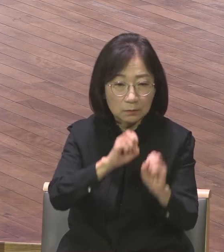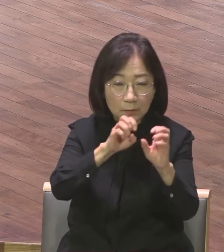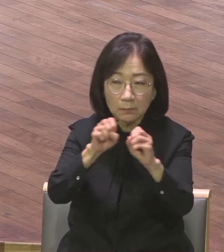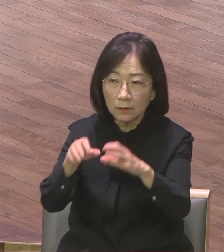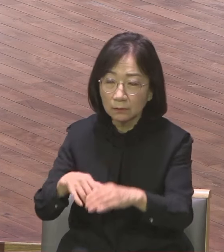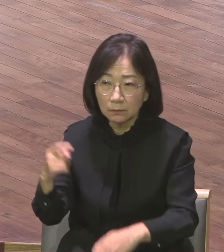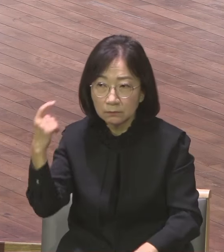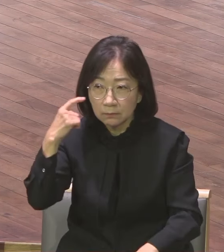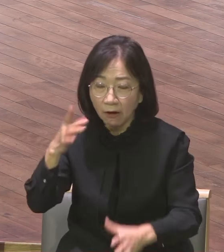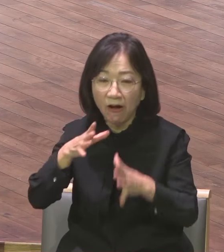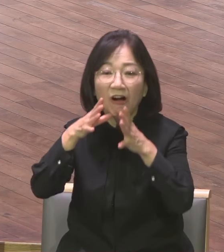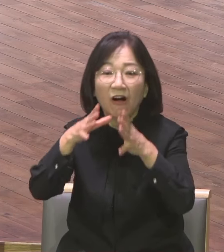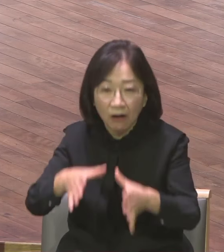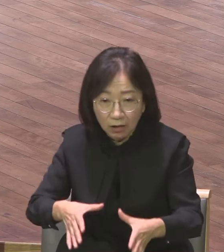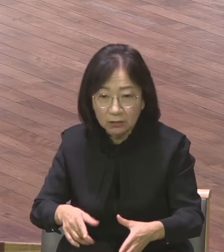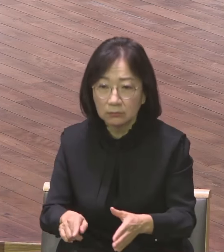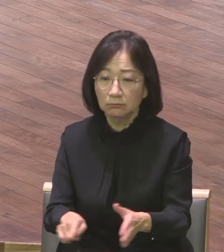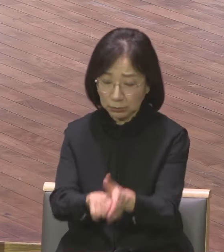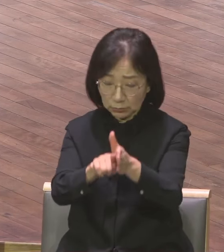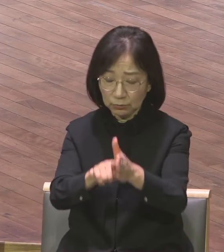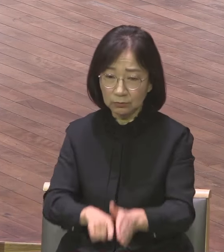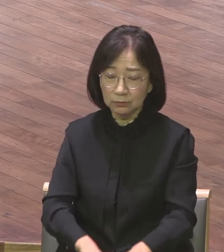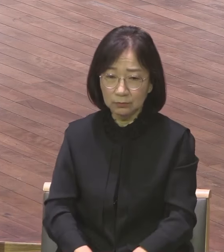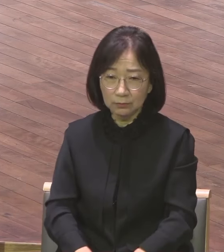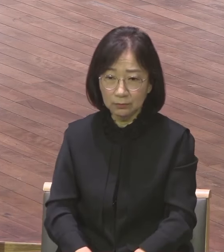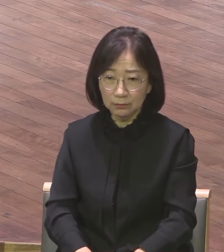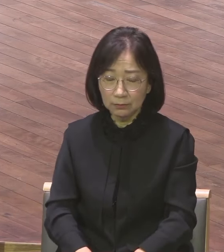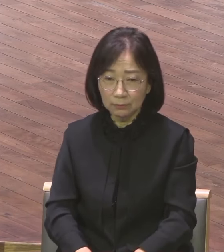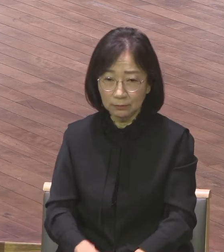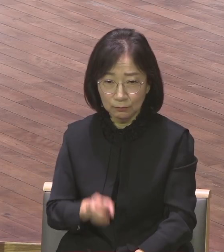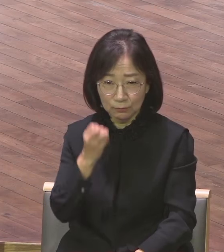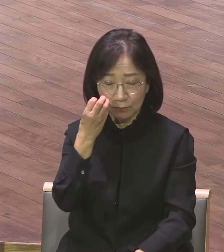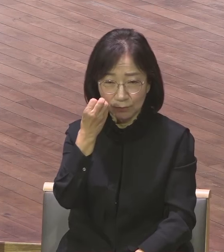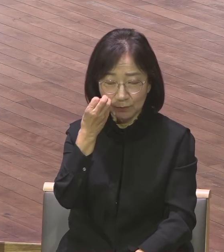영이 돌아버리면 목숨 걸고 믿는다니까요.